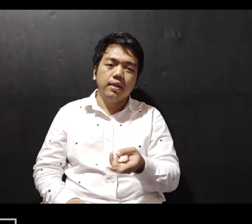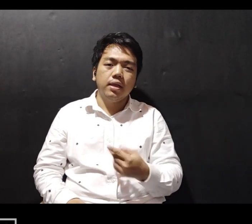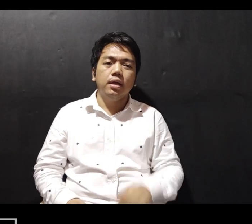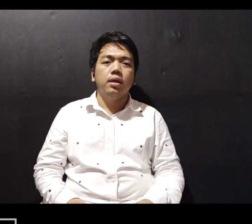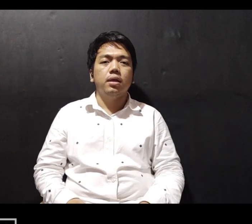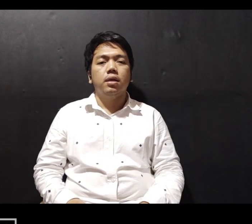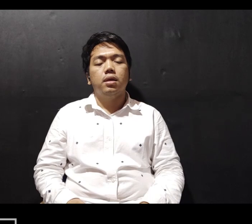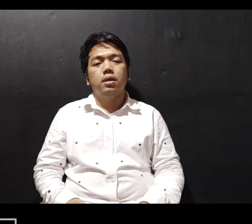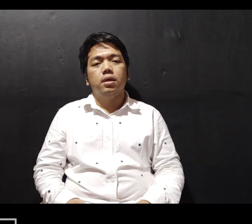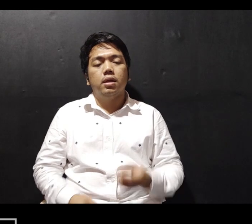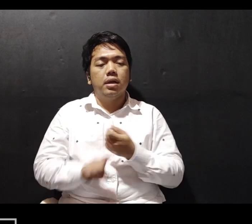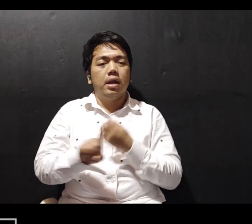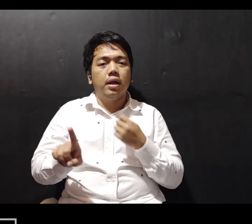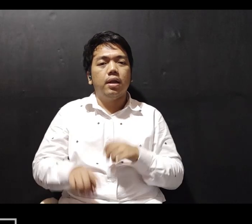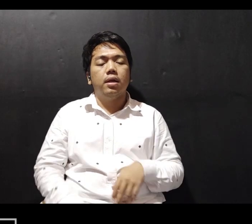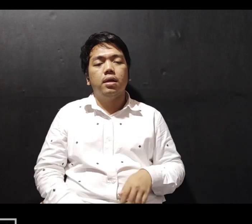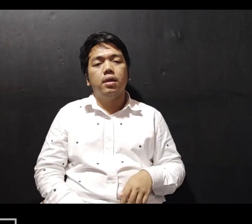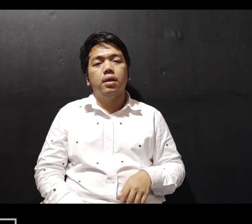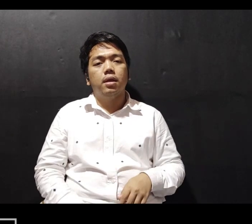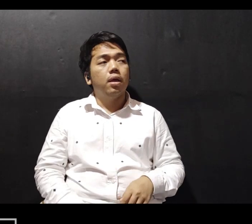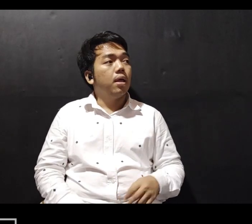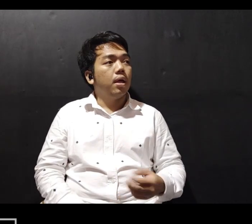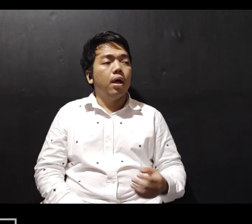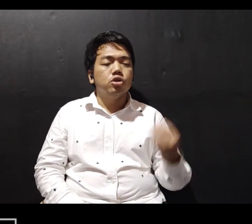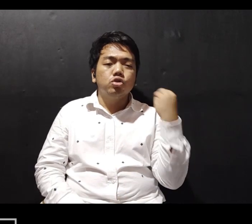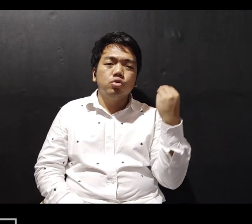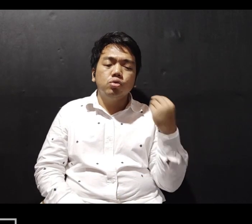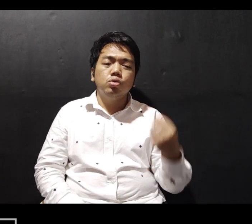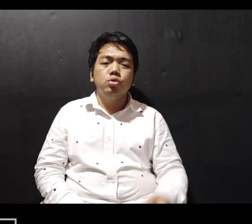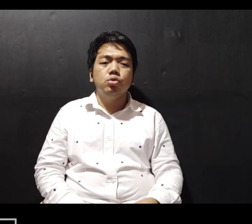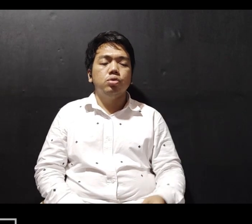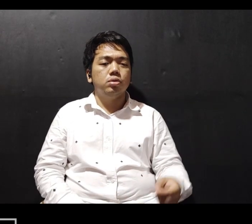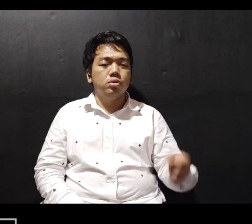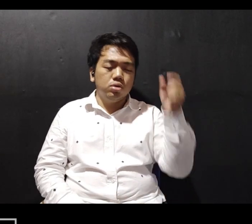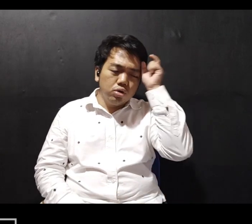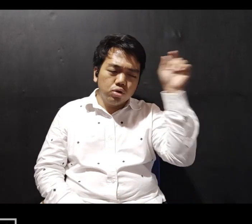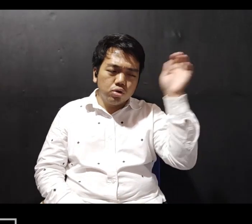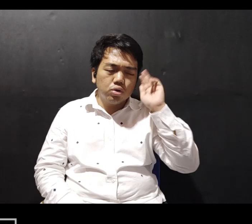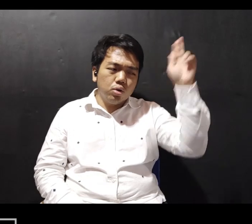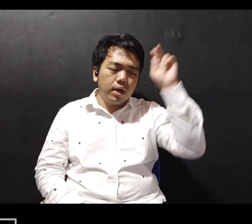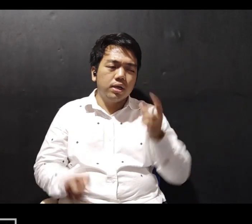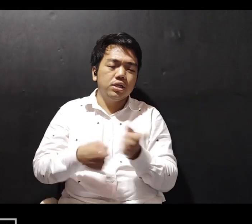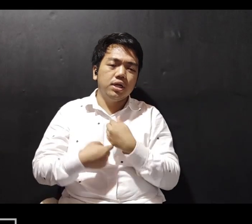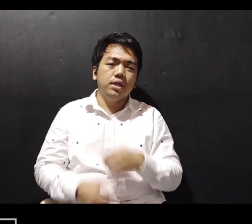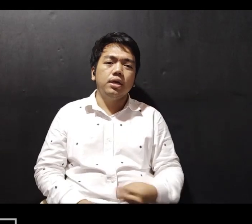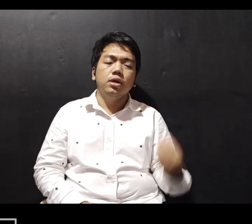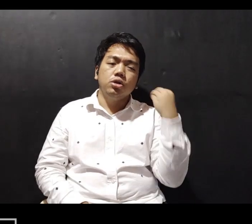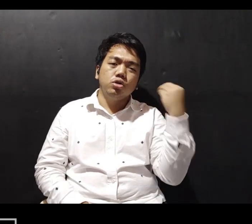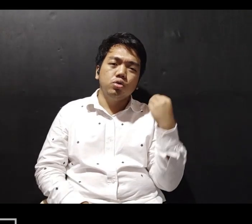waiting on God. Saya ingin menutup dengan satu kisah yang luar biasa menurut